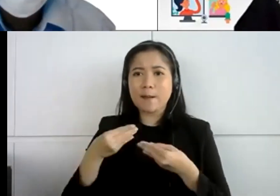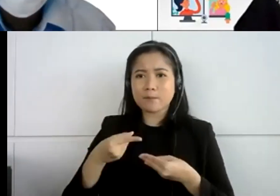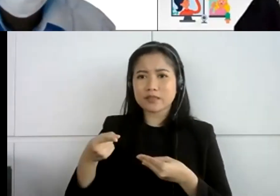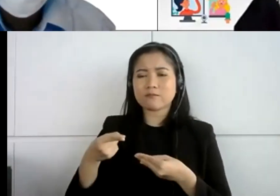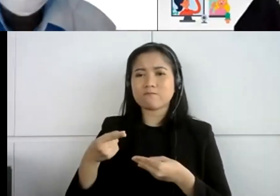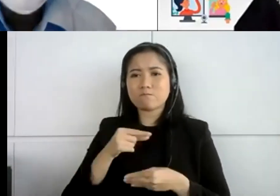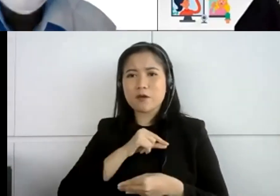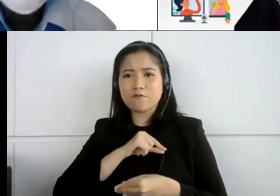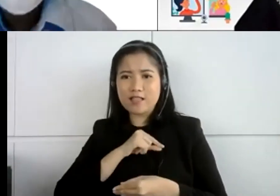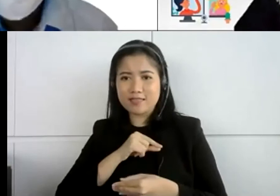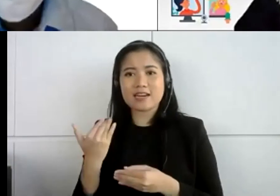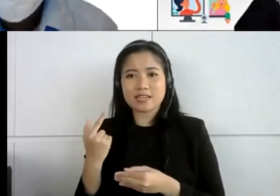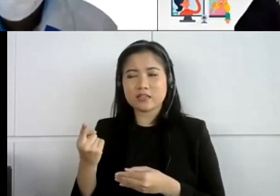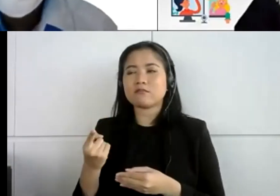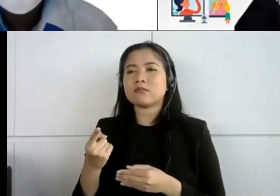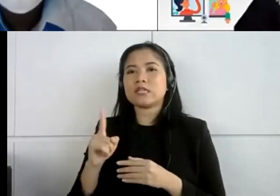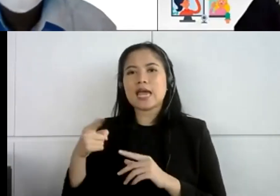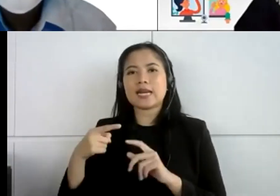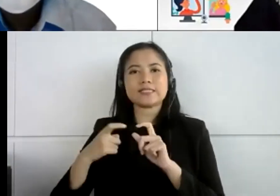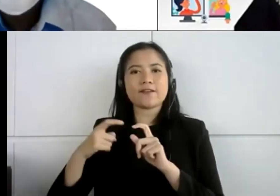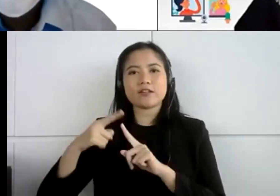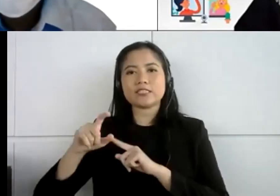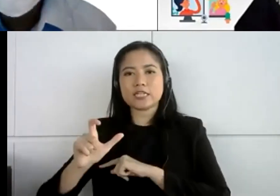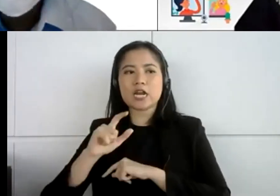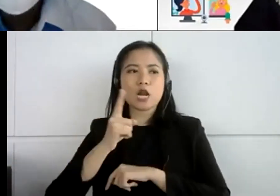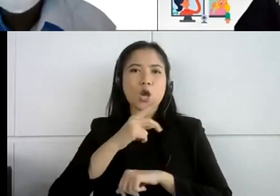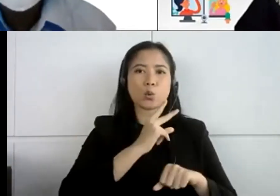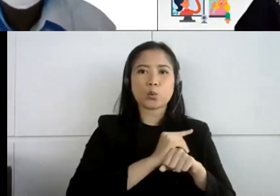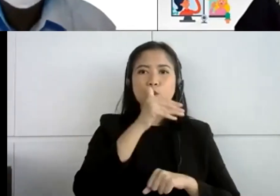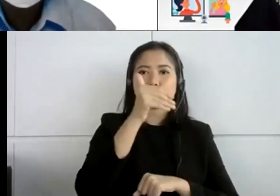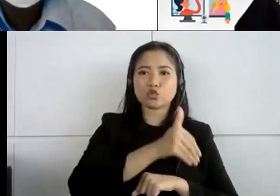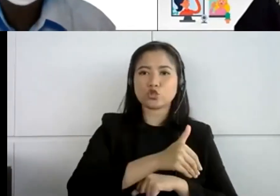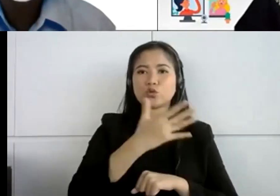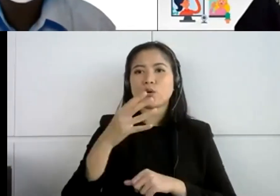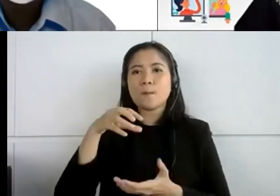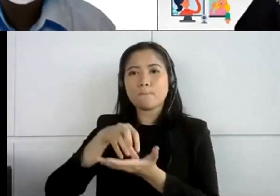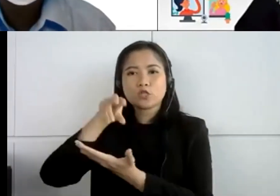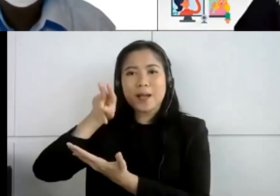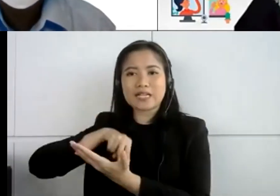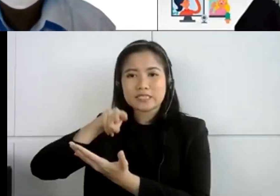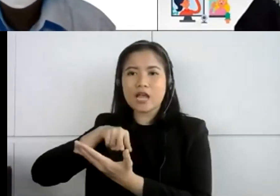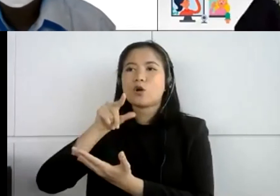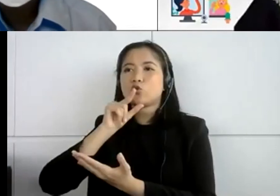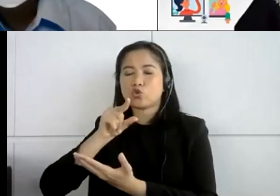Children, mulai di guru kunjung, pos baca, untuk meningkatkan literasi, terutama